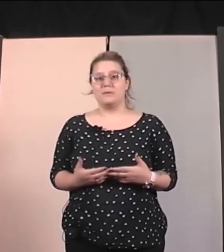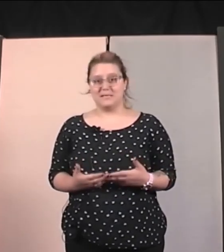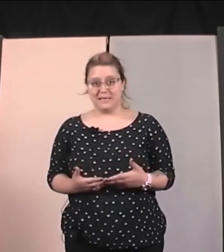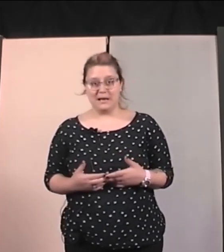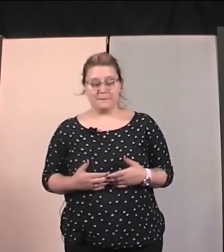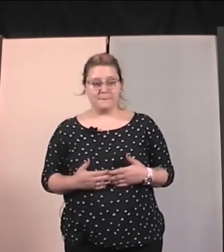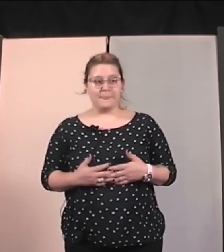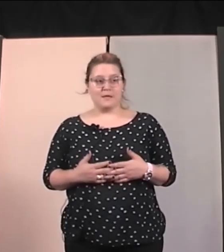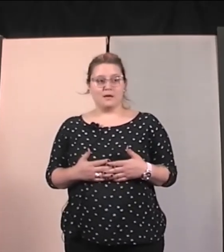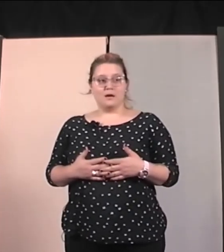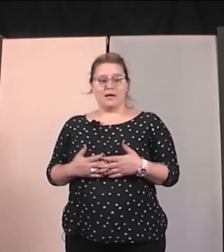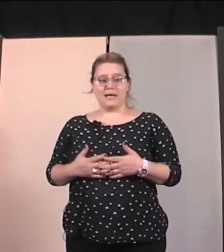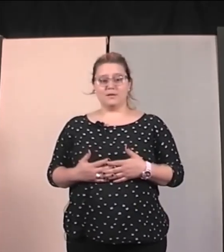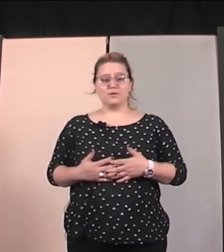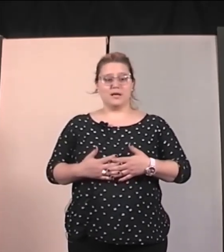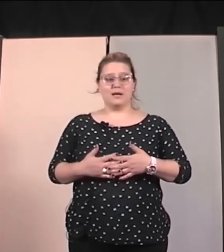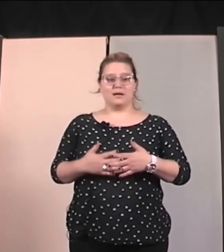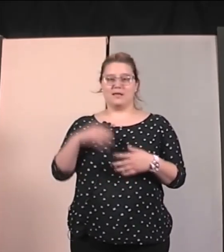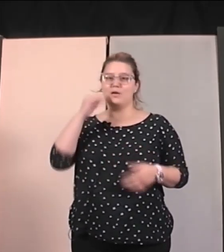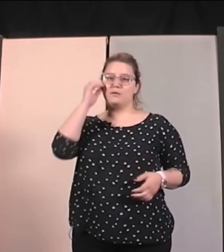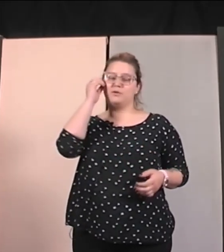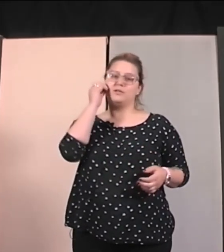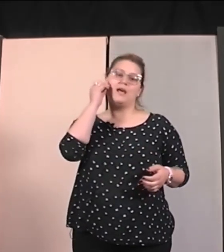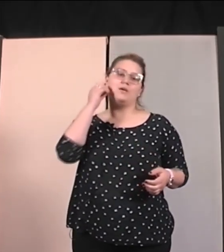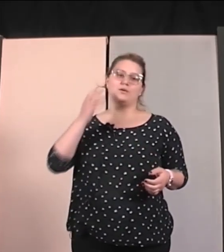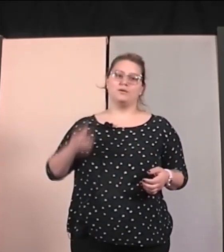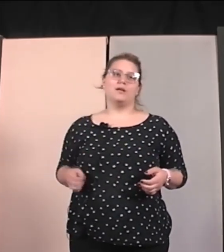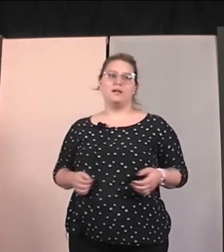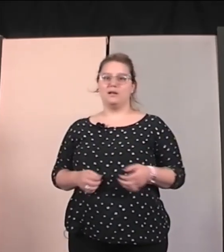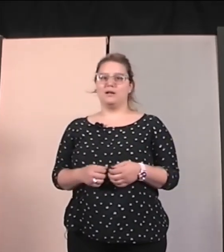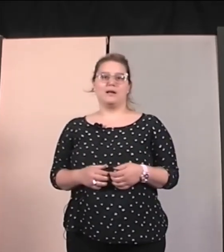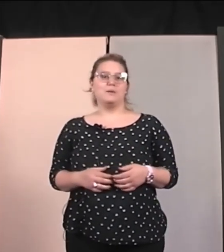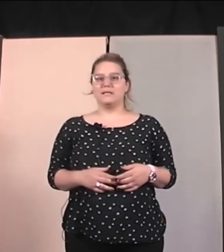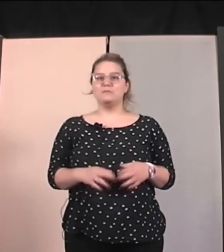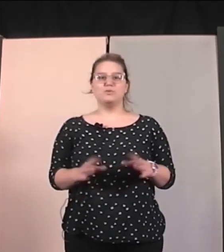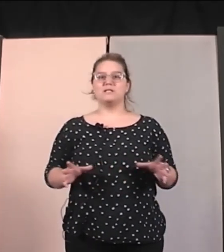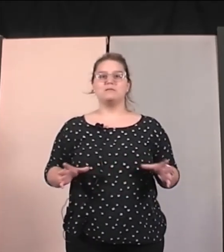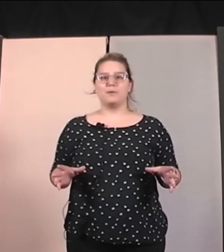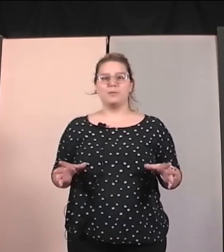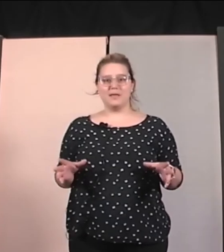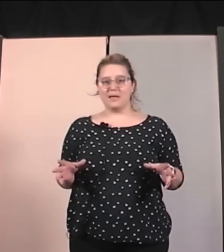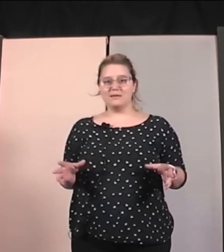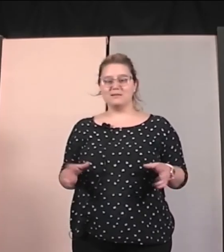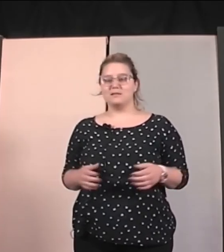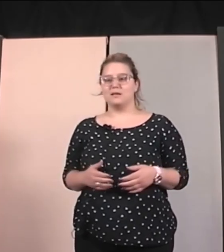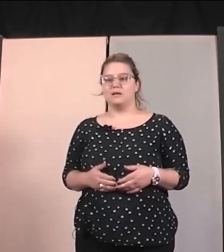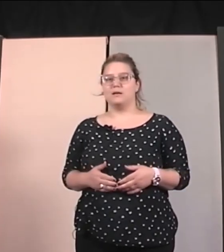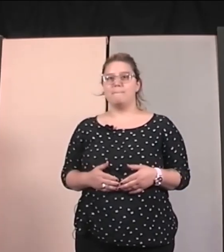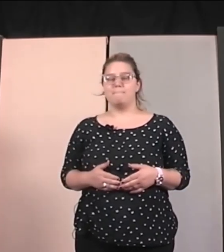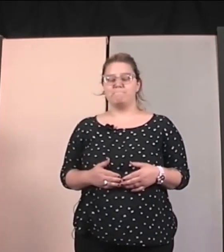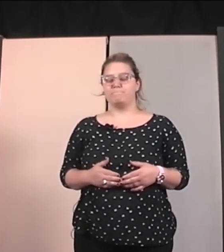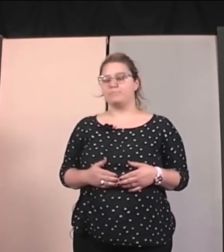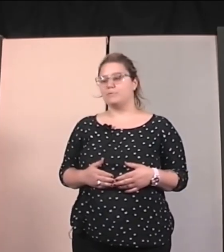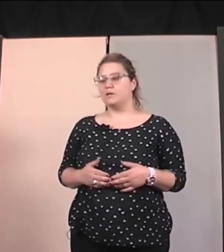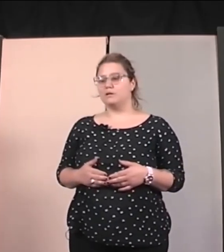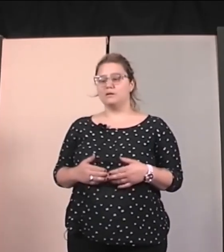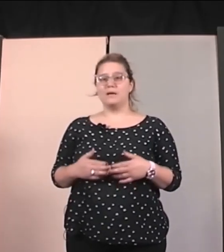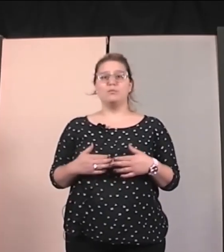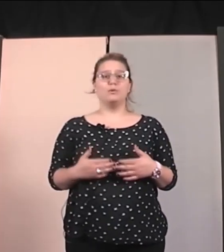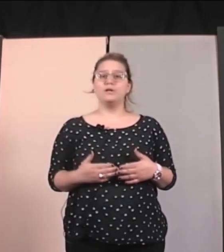medicinal Esto ya ha quedado demostrado El cannabis tiene muchísimas propiedades Es muy bueno